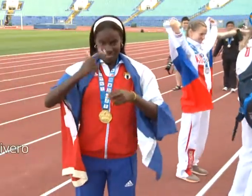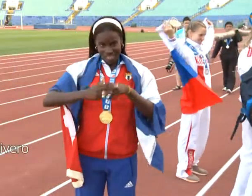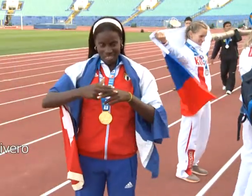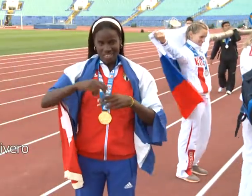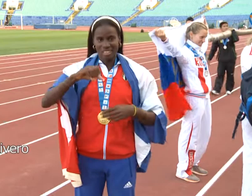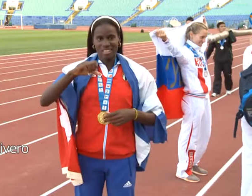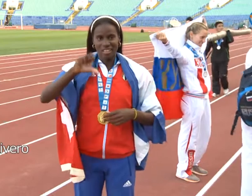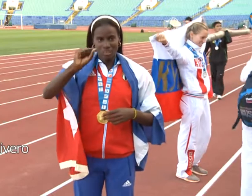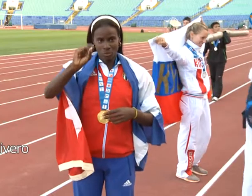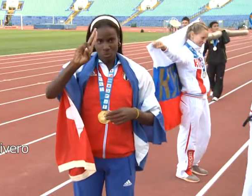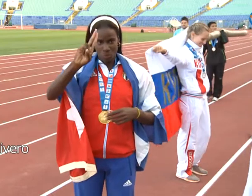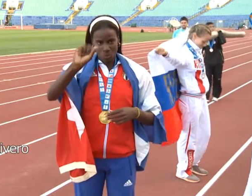Sem iz Kube.